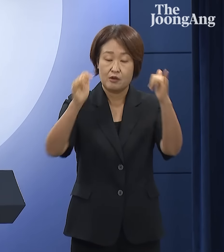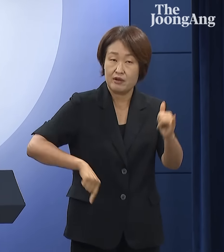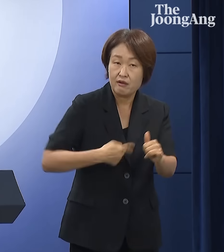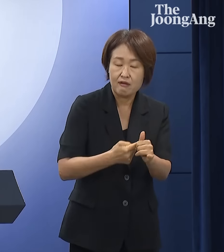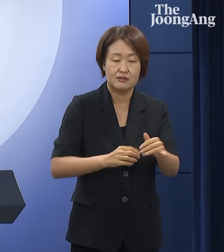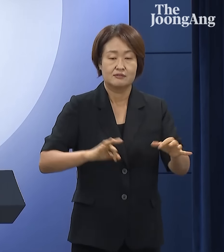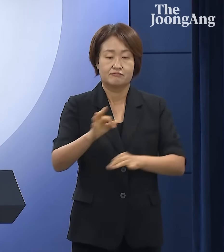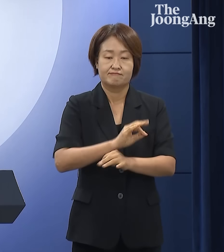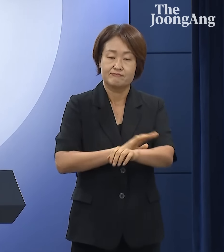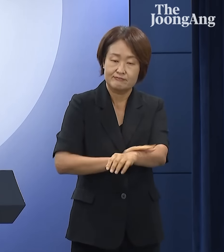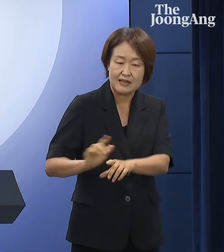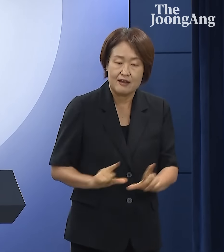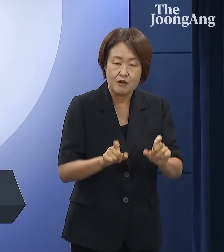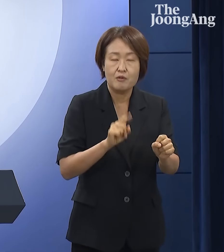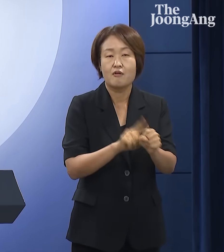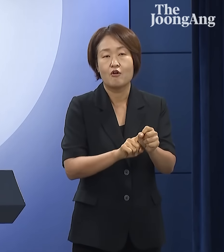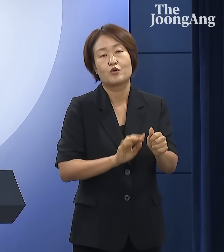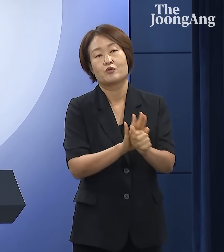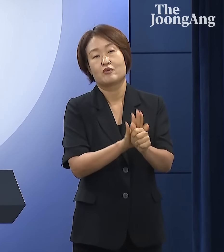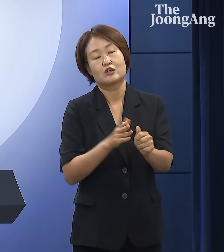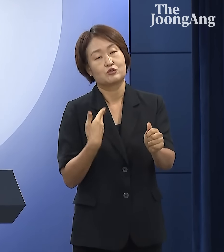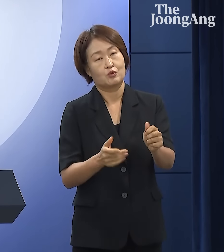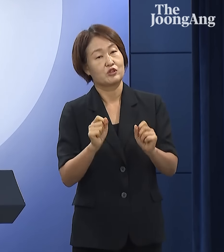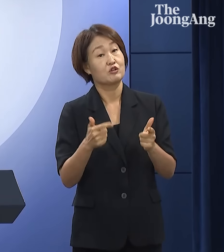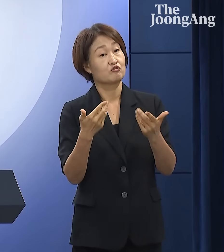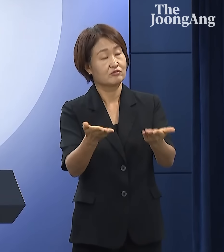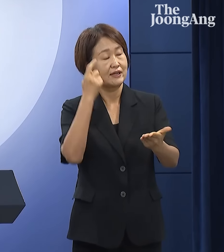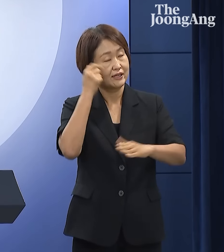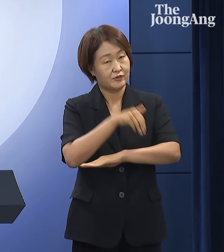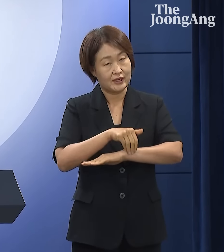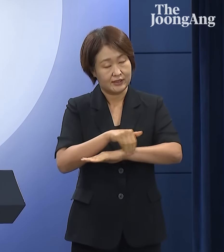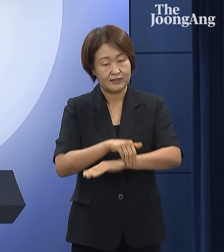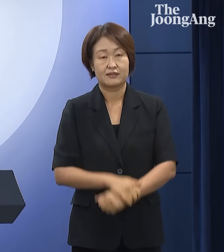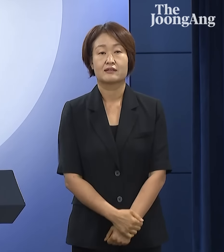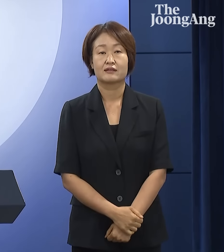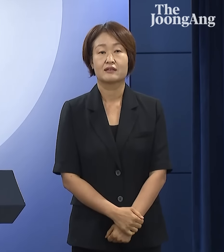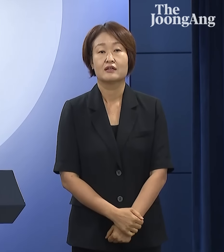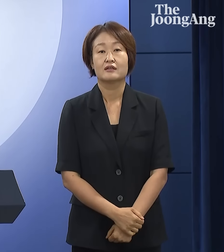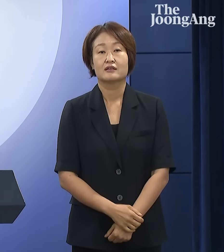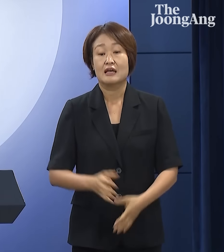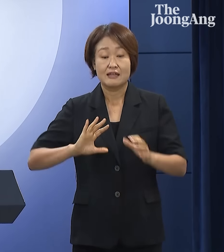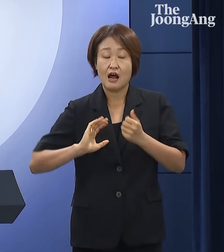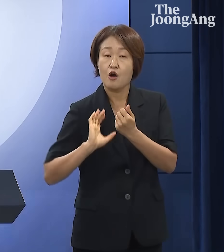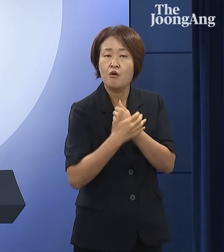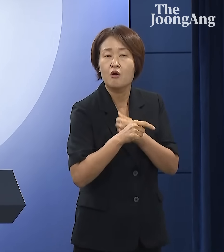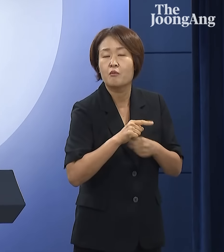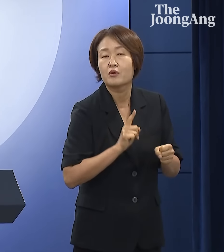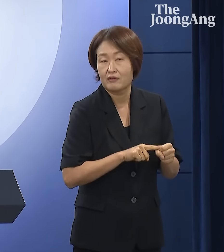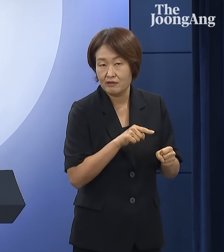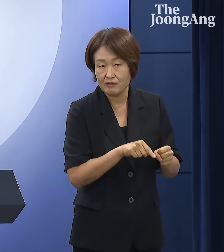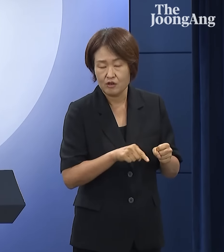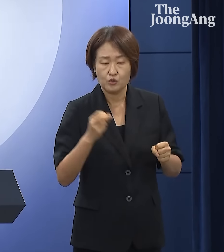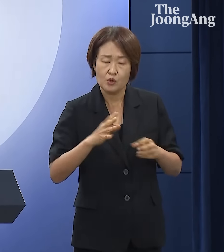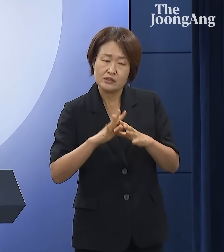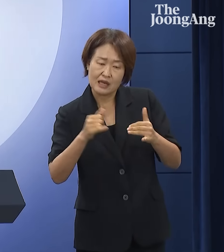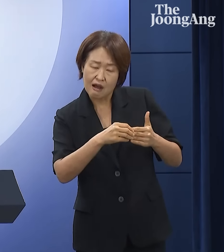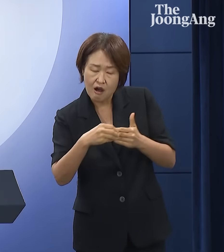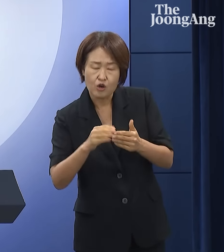기회를 부여하고자 합니다. 또한 보훈의 의미에 인도주의적 관점에서